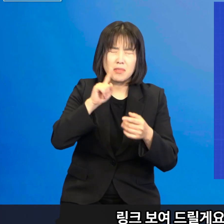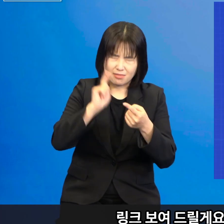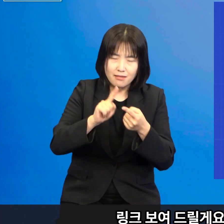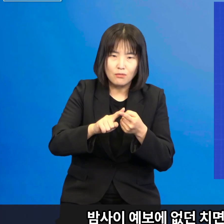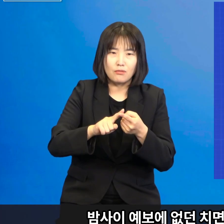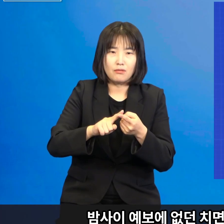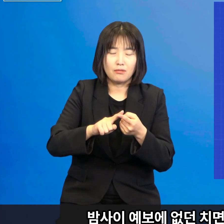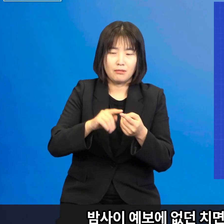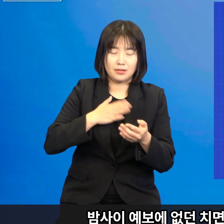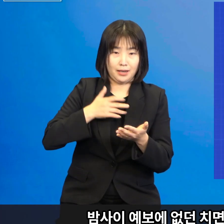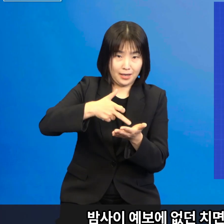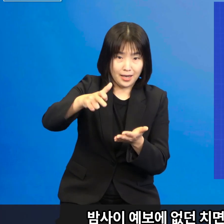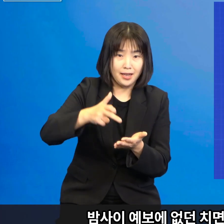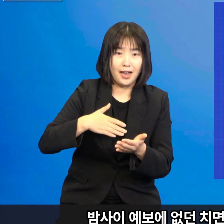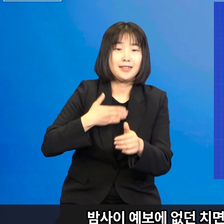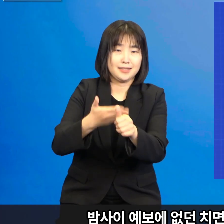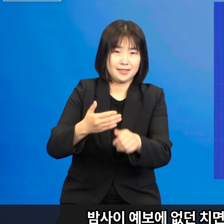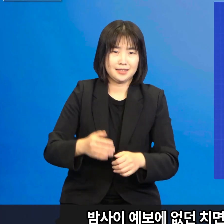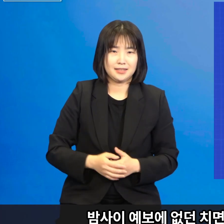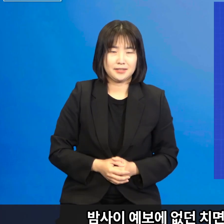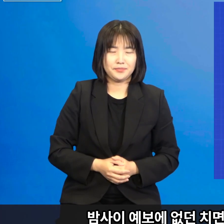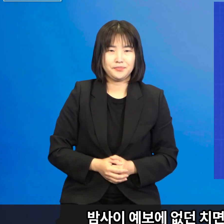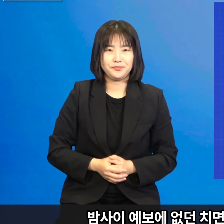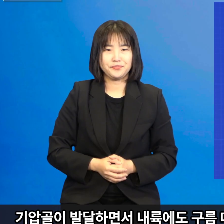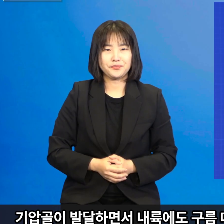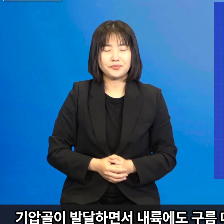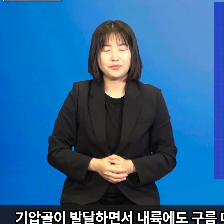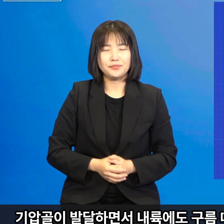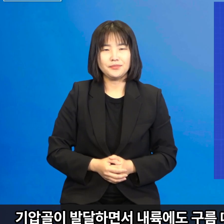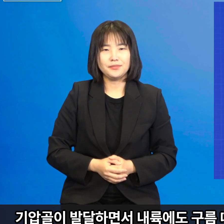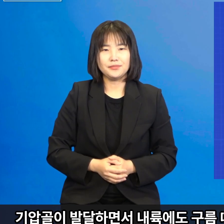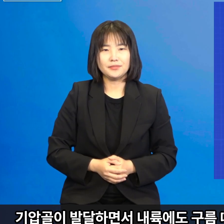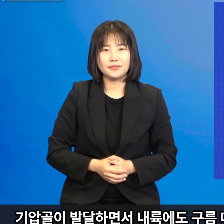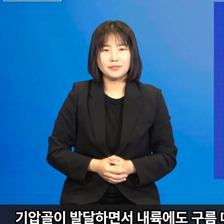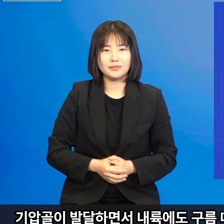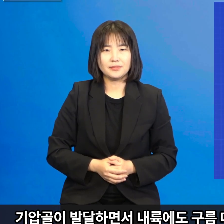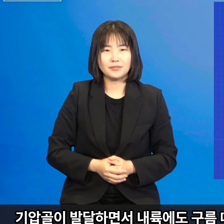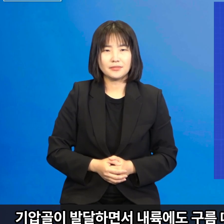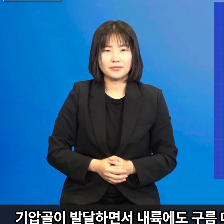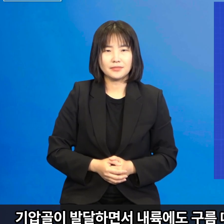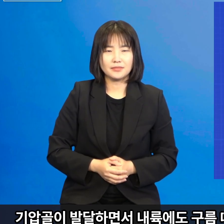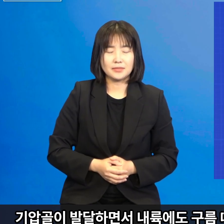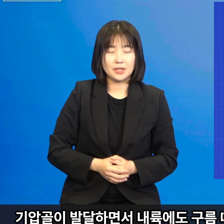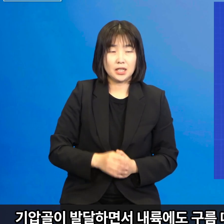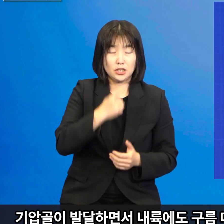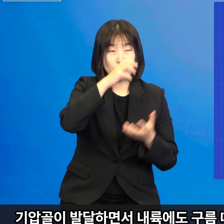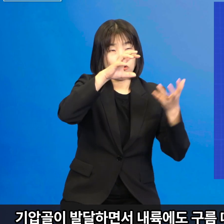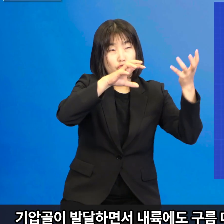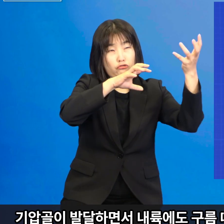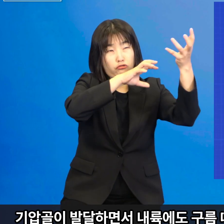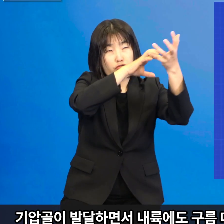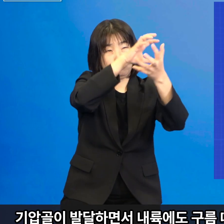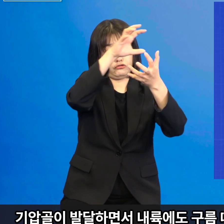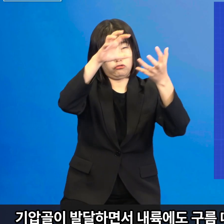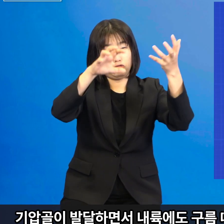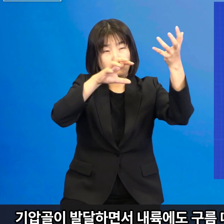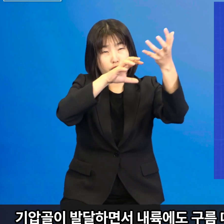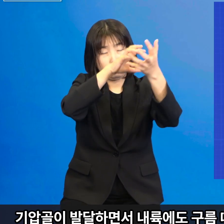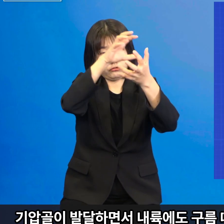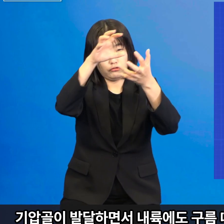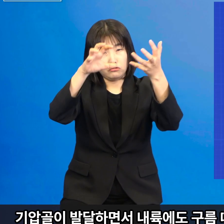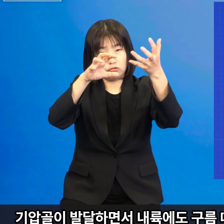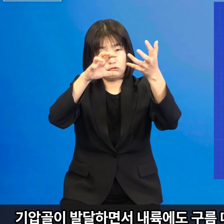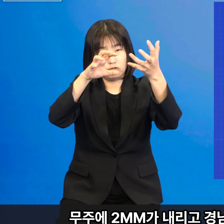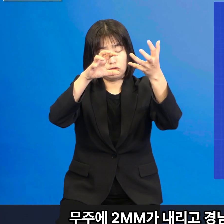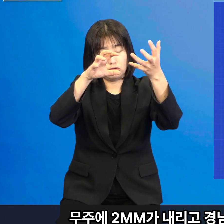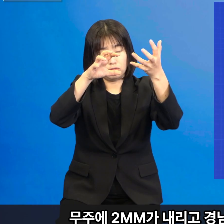검색해 보시면 돼요. 밤사이 예보에 없던, 치면 아마 나올 거예요. 기사가. 기압골이 발달하면서 내륙에도 구름대가 유입되어서